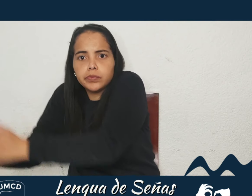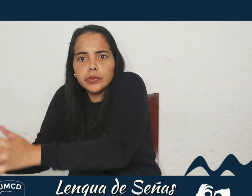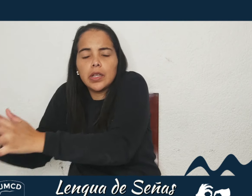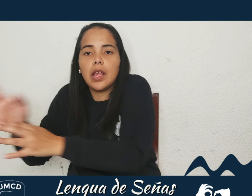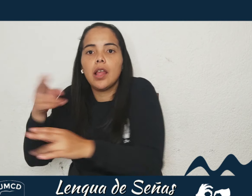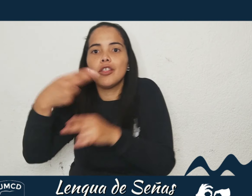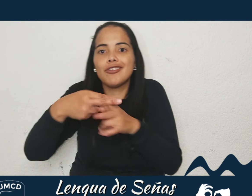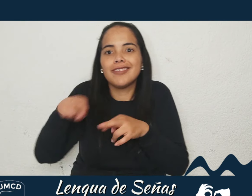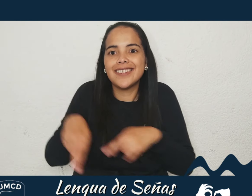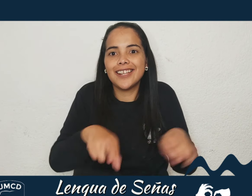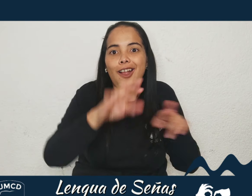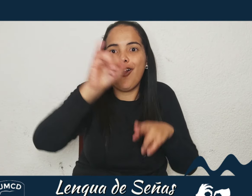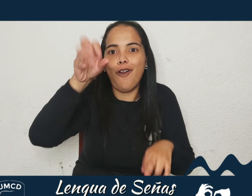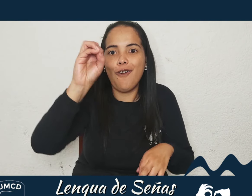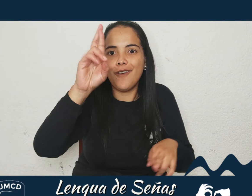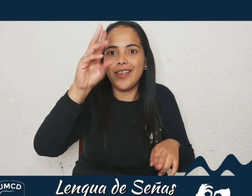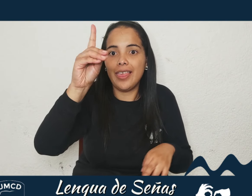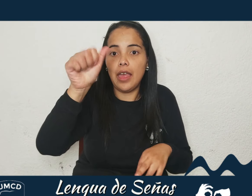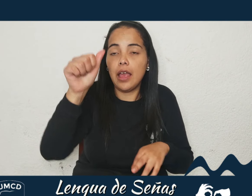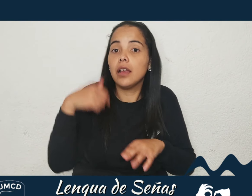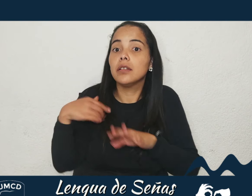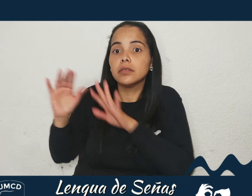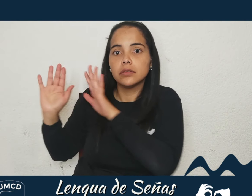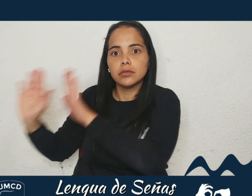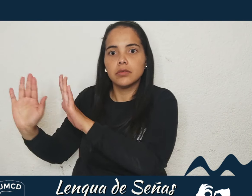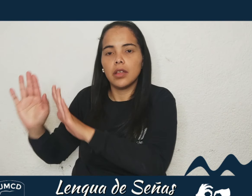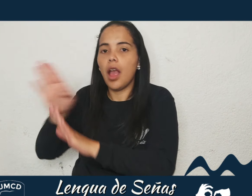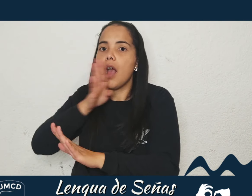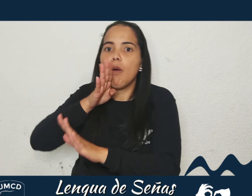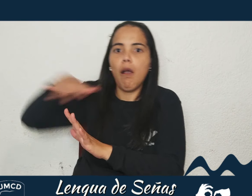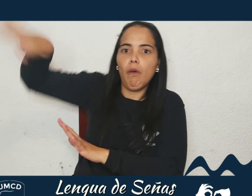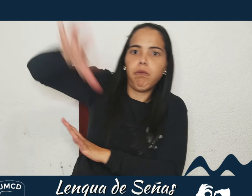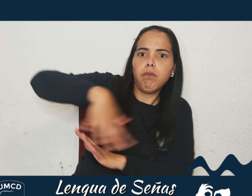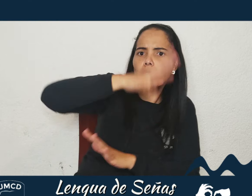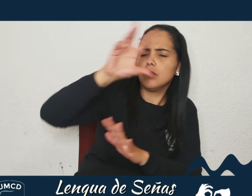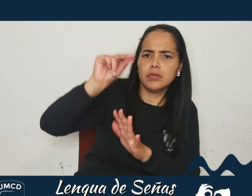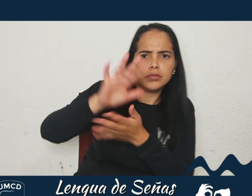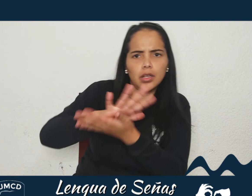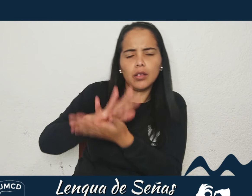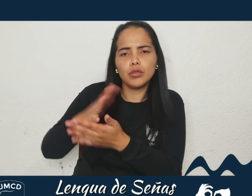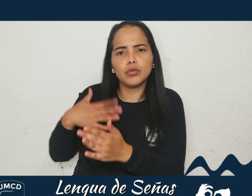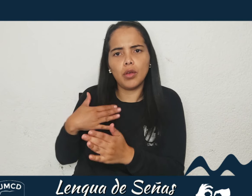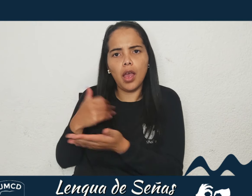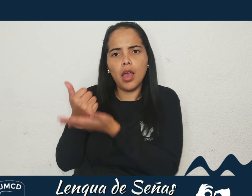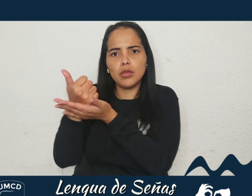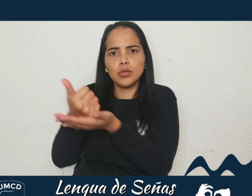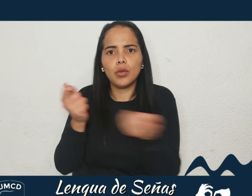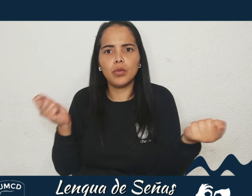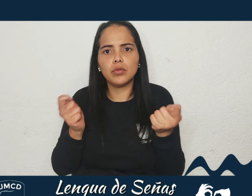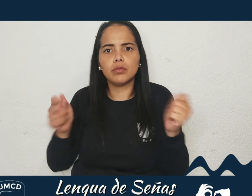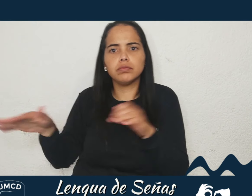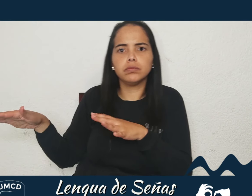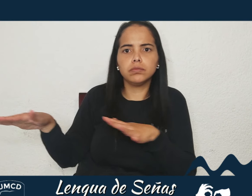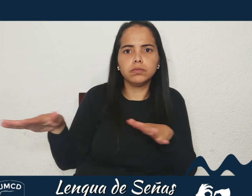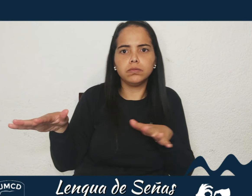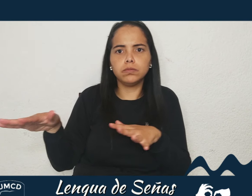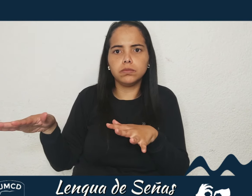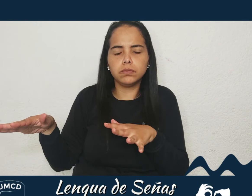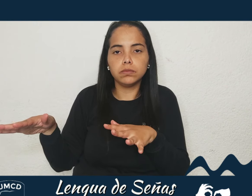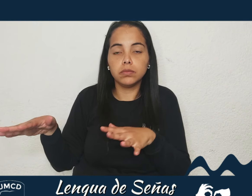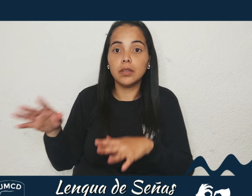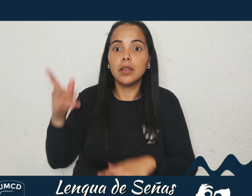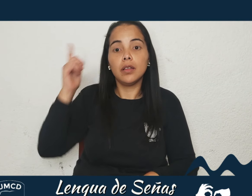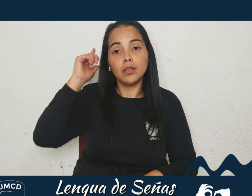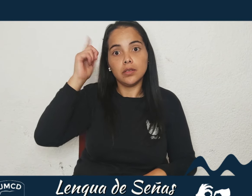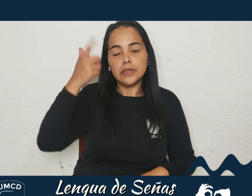río Jordán hasta las rodillas y yo detendré las aguas del Jordán. Esa era una prueba de fe muy grande